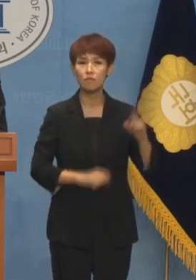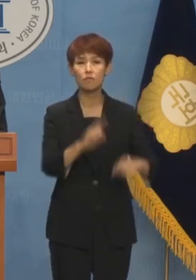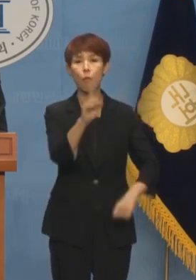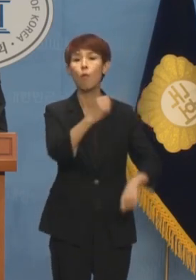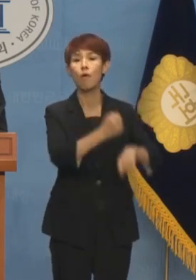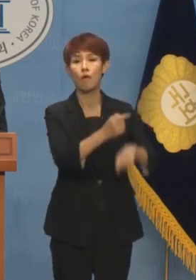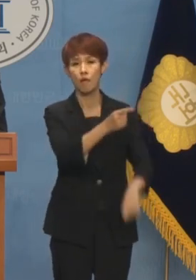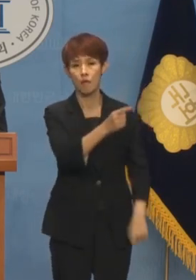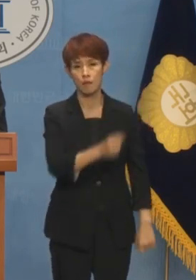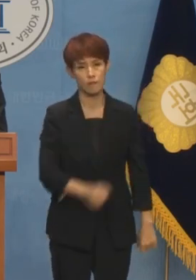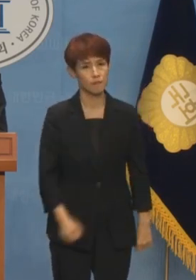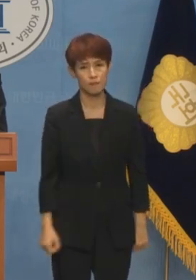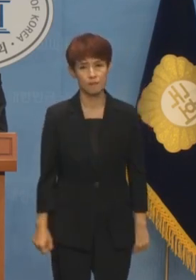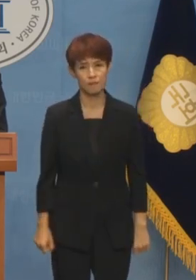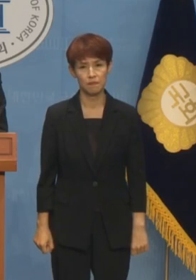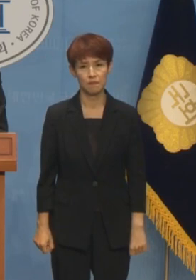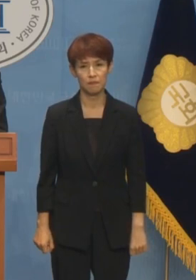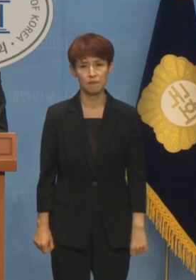어디로 갔습니까?